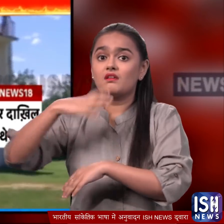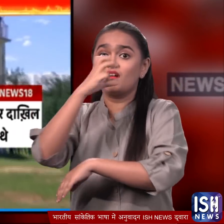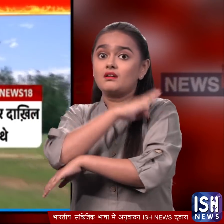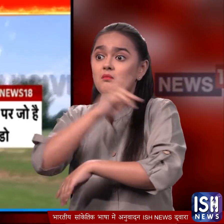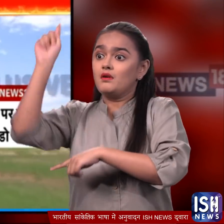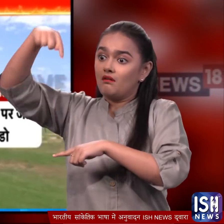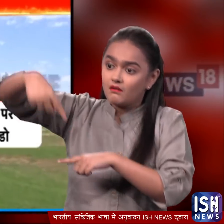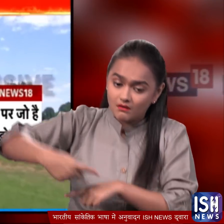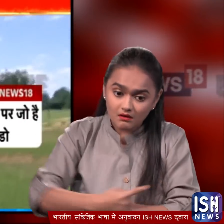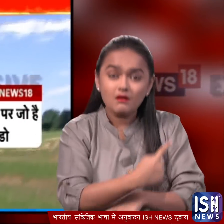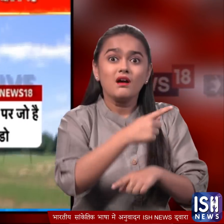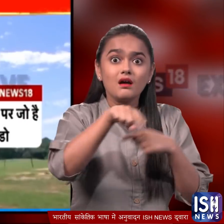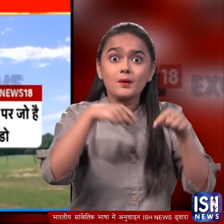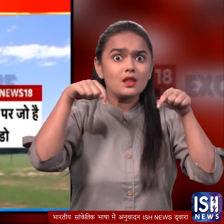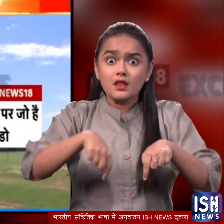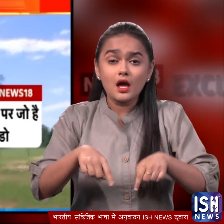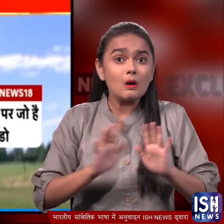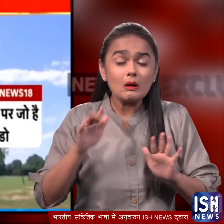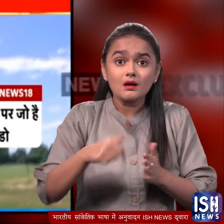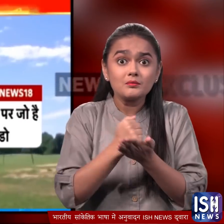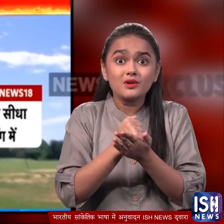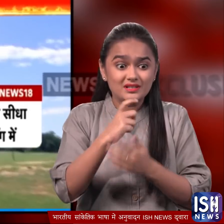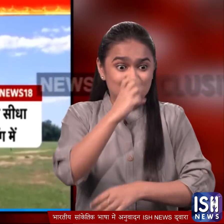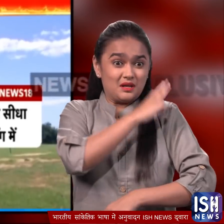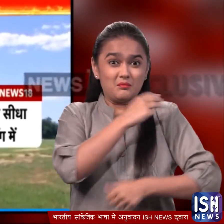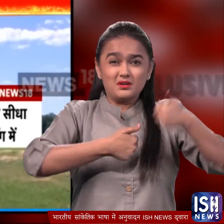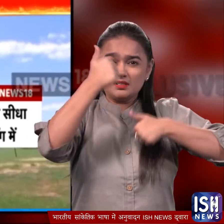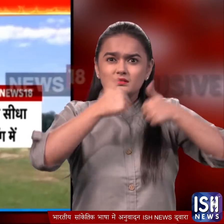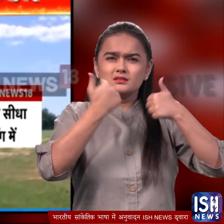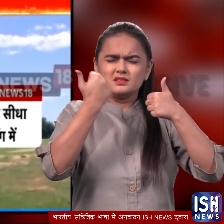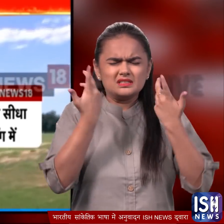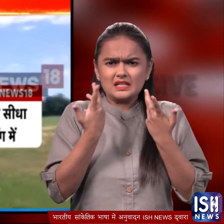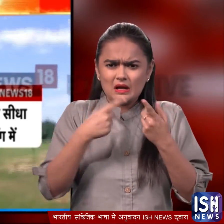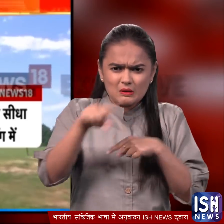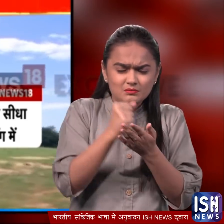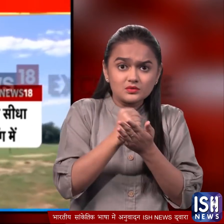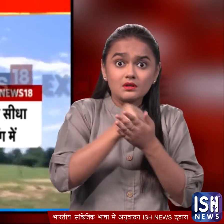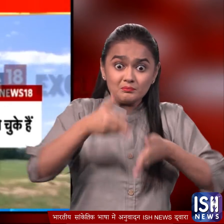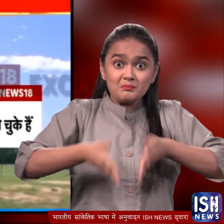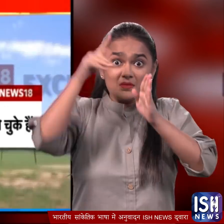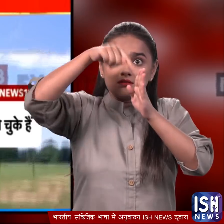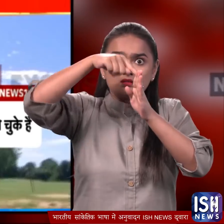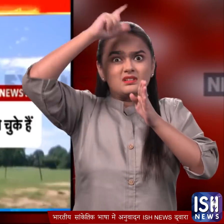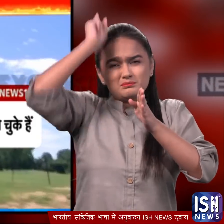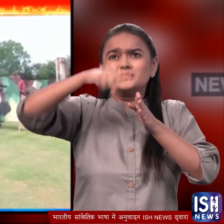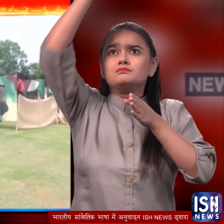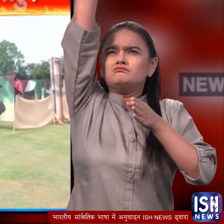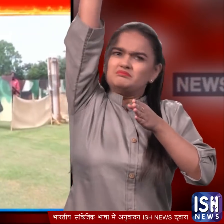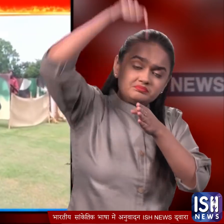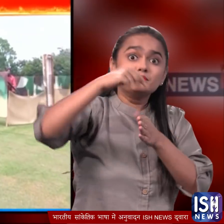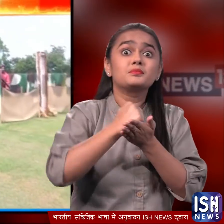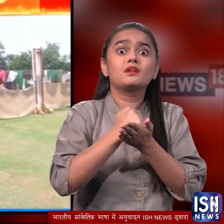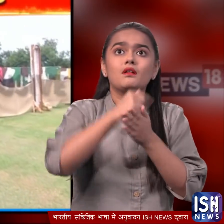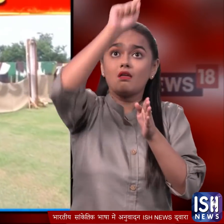अंदर दाखिल होते थे, लेकिन यहाँ पर अब जो कमांडोज हैं वो सीधा का सीधा वो बिल्डिंग में दाखिल हो चुके हैं।